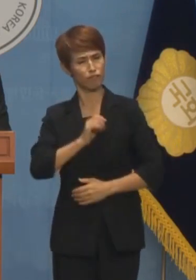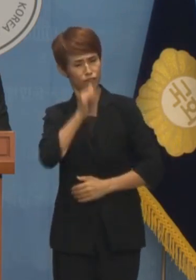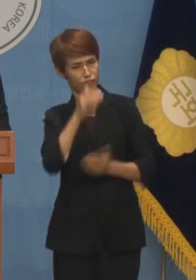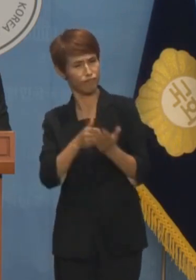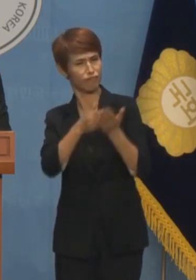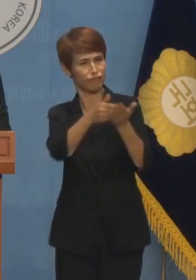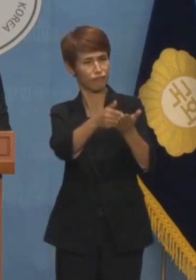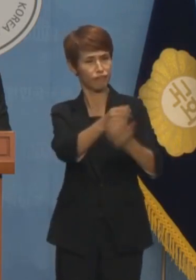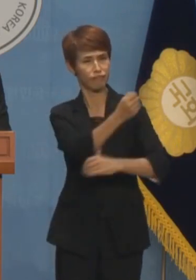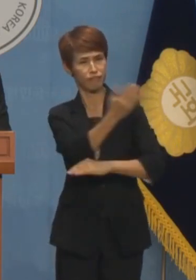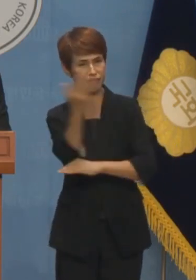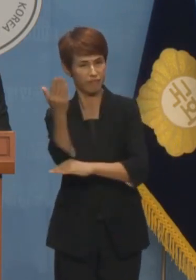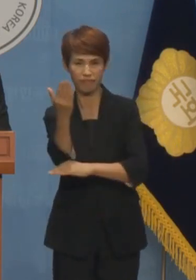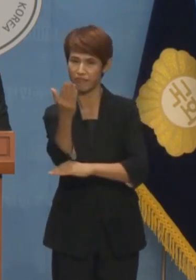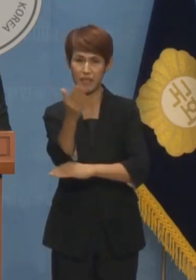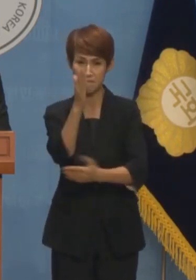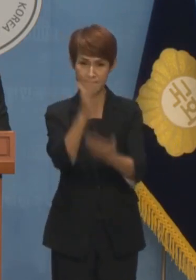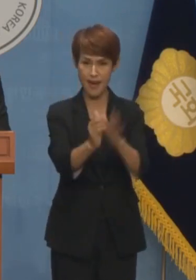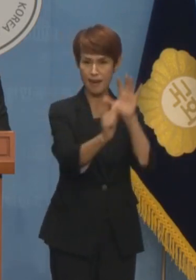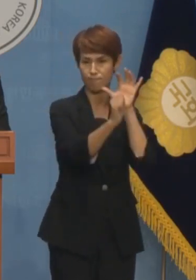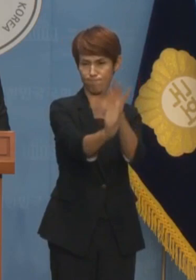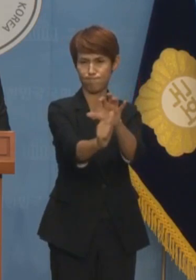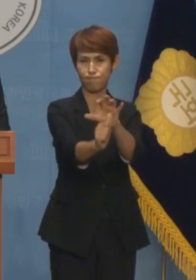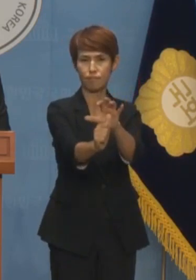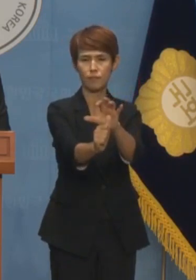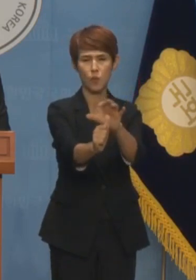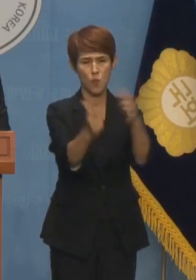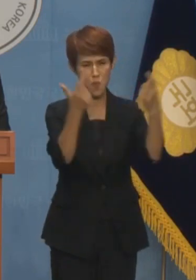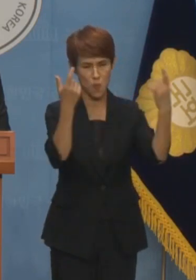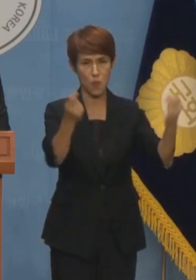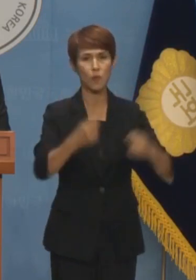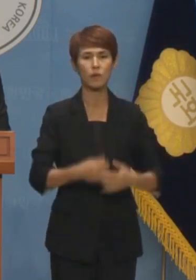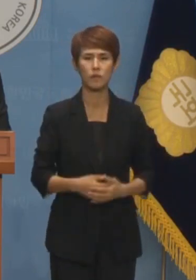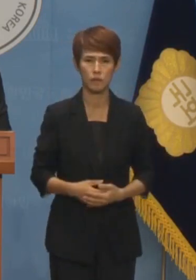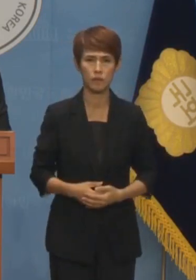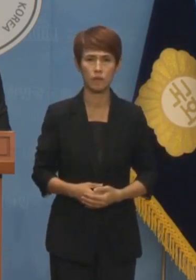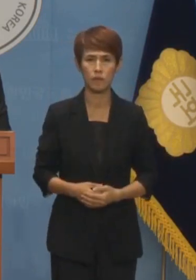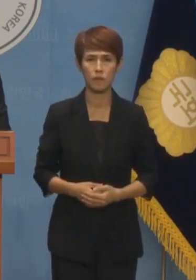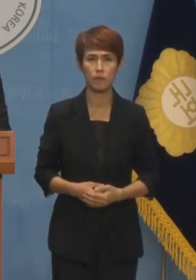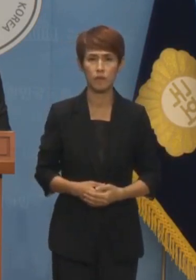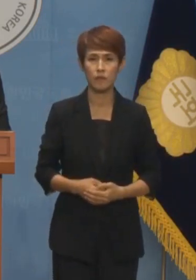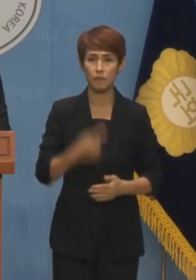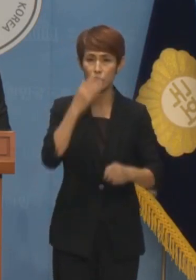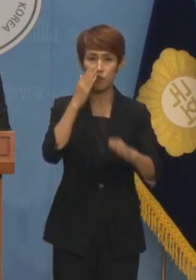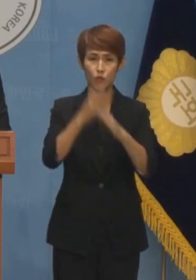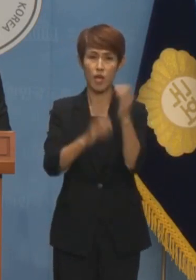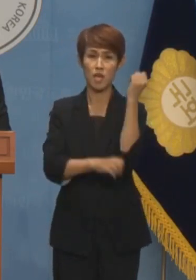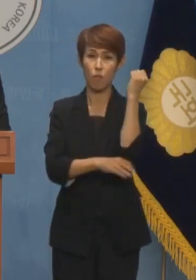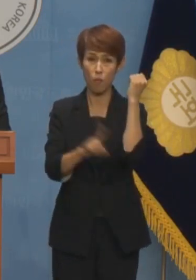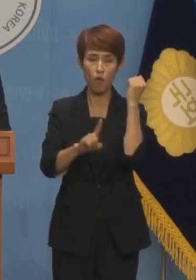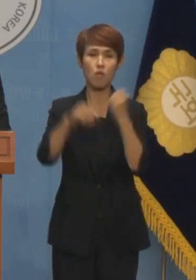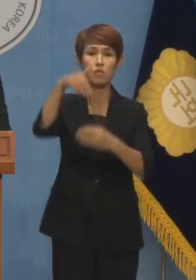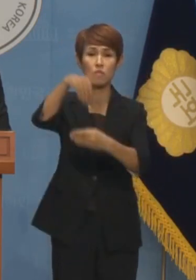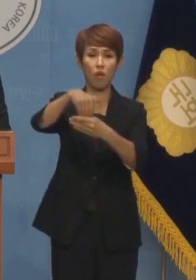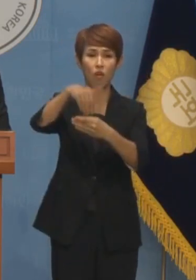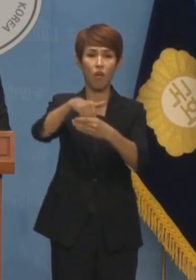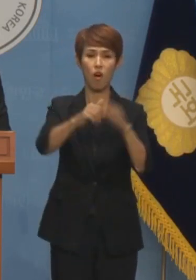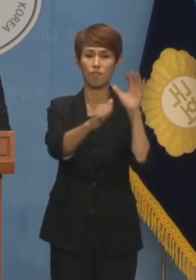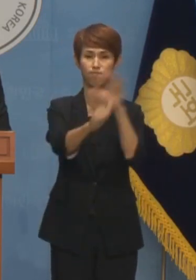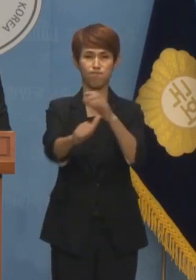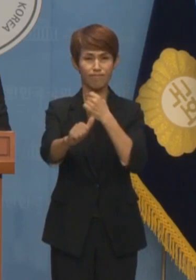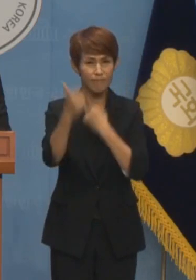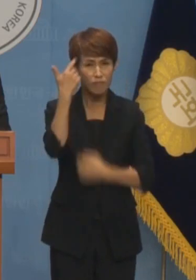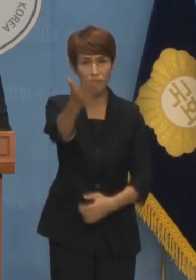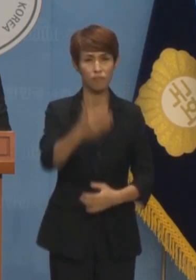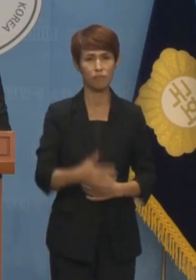이를 보도하는 것마저 입틀막하는 것과 다름 아닙니다. 민주주의의 근간인 선거마저 통제하려는